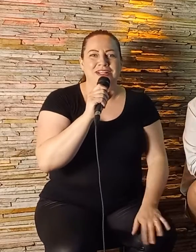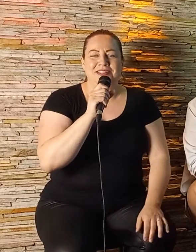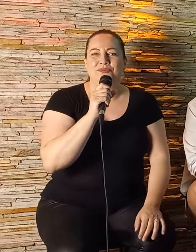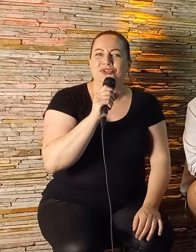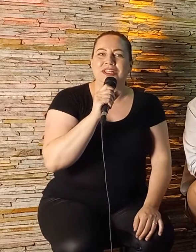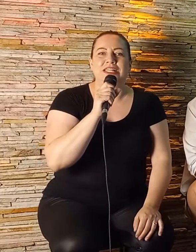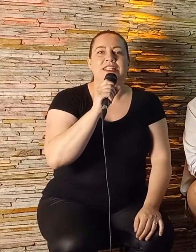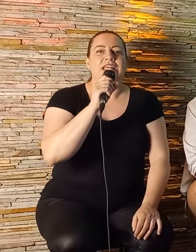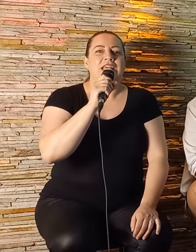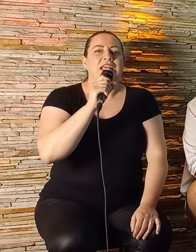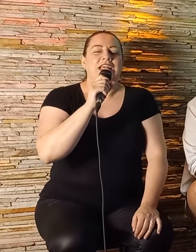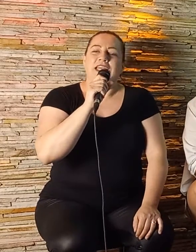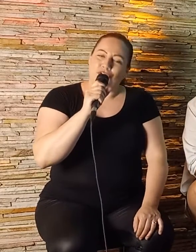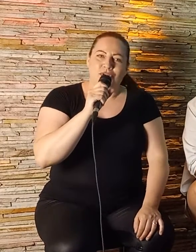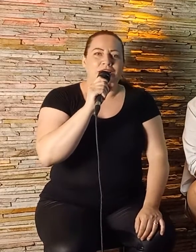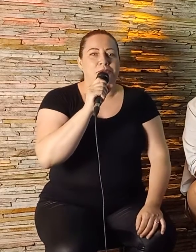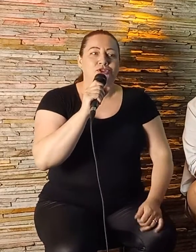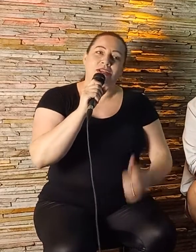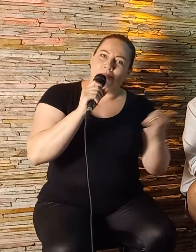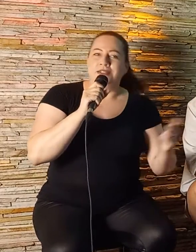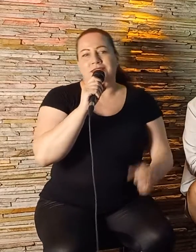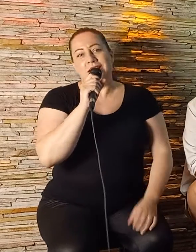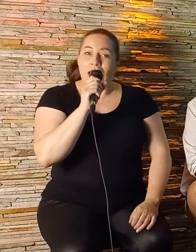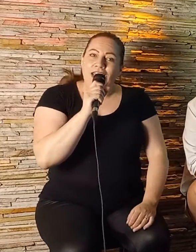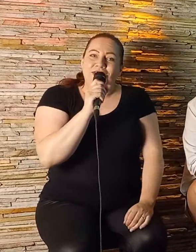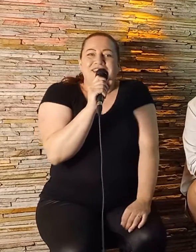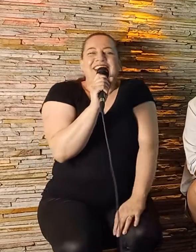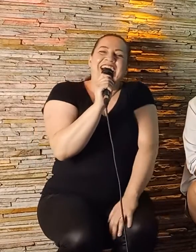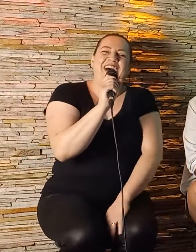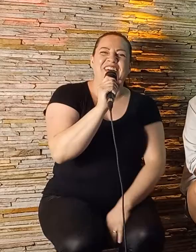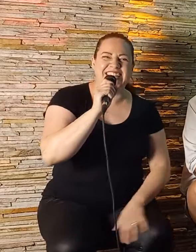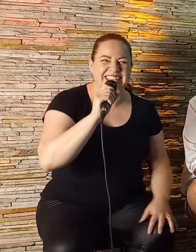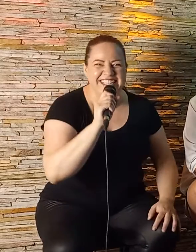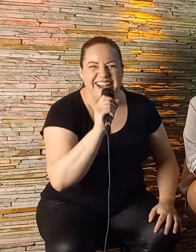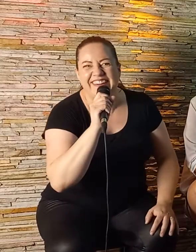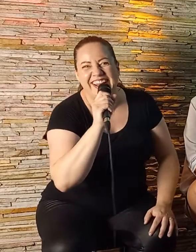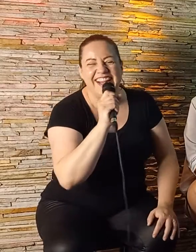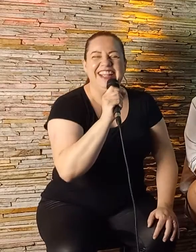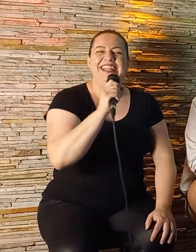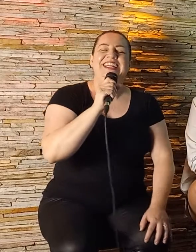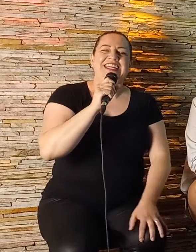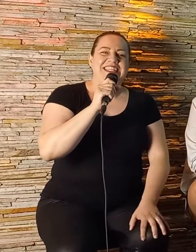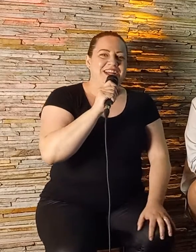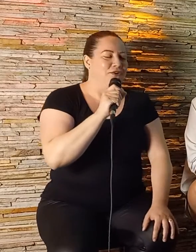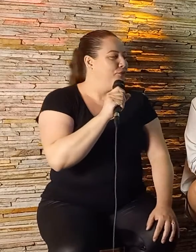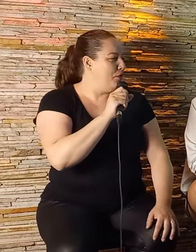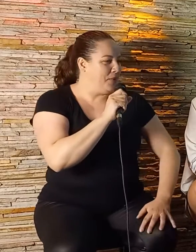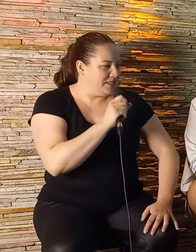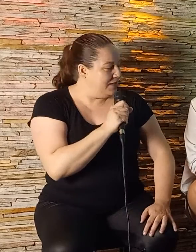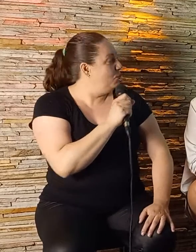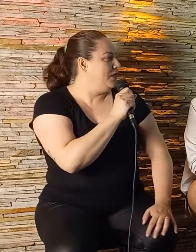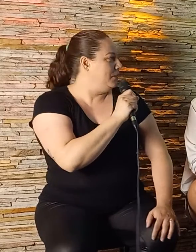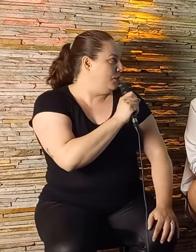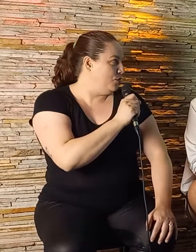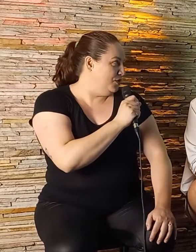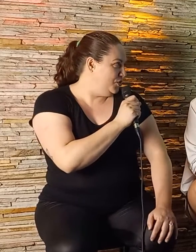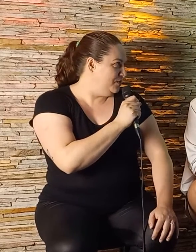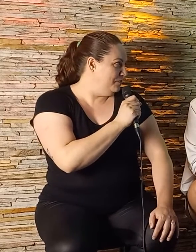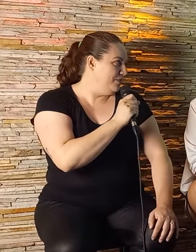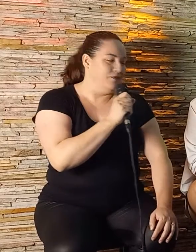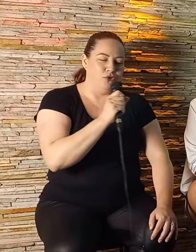gente se encaixou nessas músicas e sou intérprete de libras na mídia a partir de agora então pode fazer